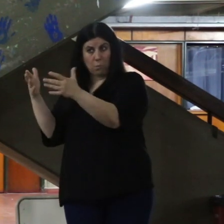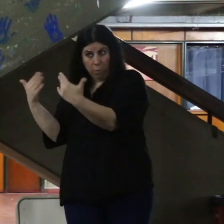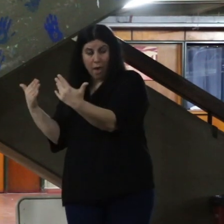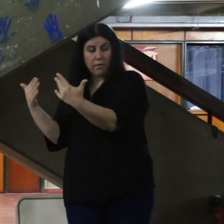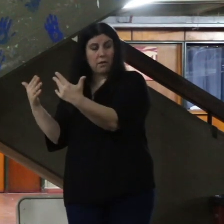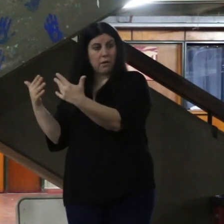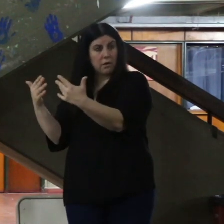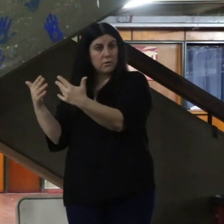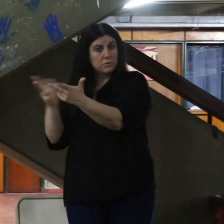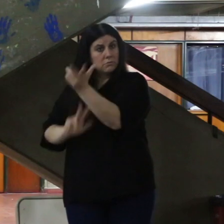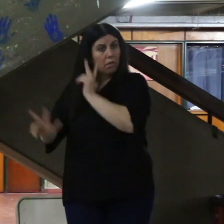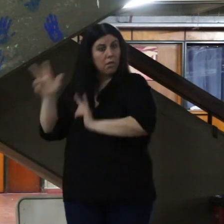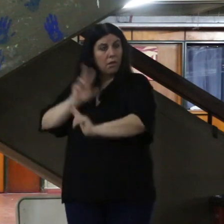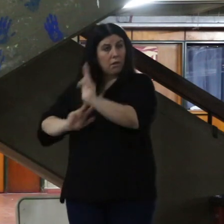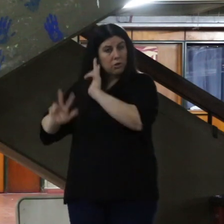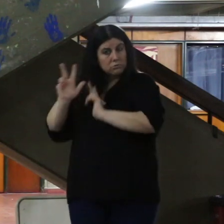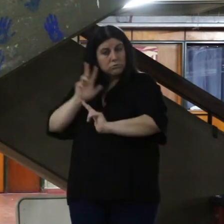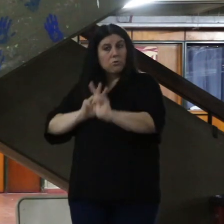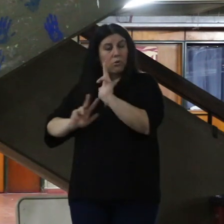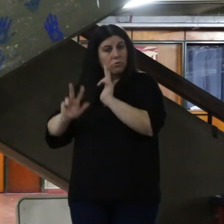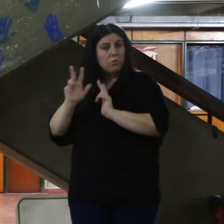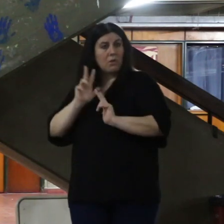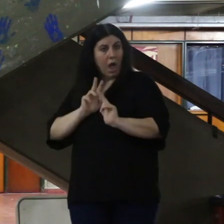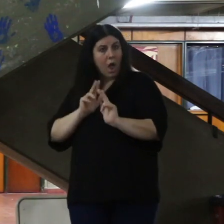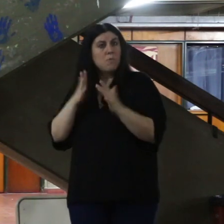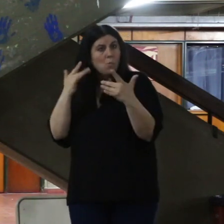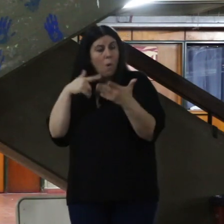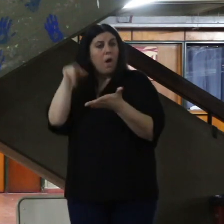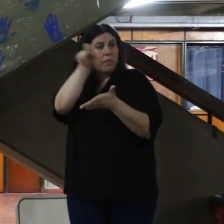pueden contar, ¿sí?, pueden